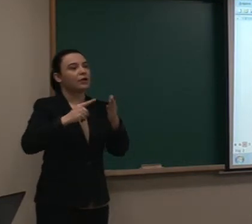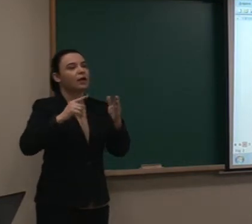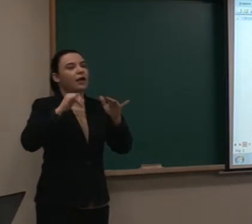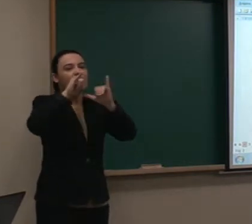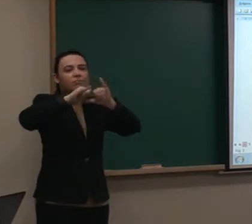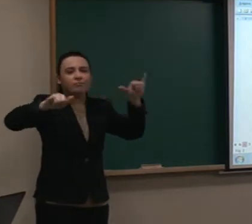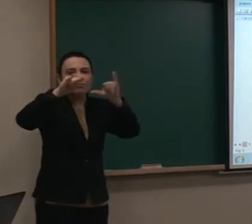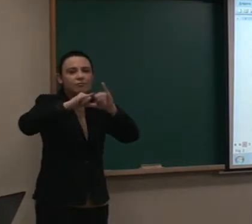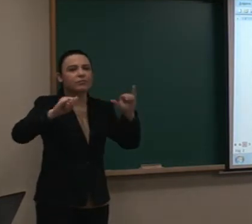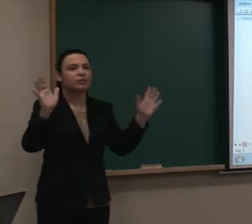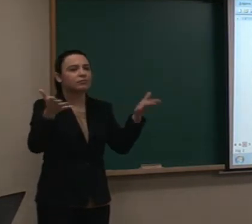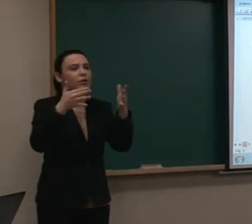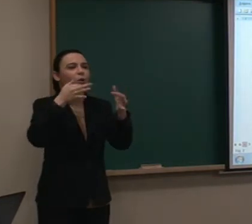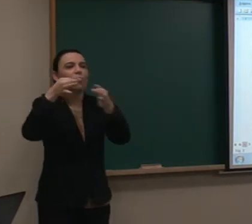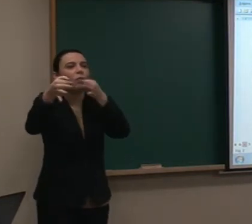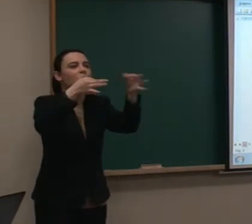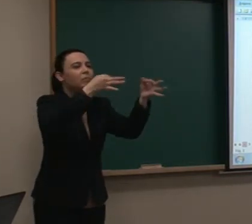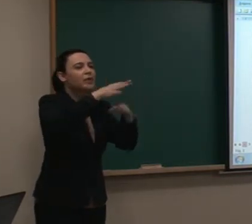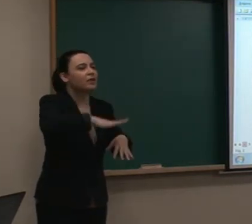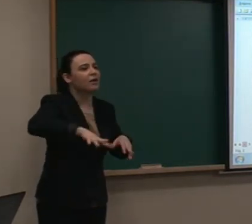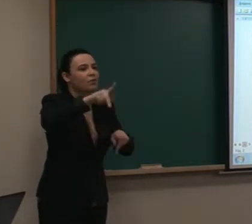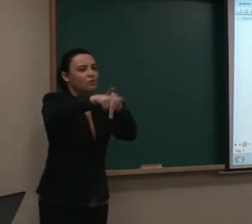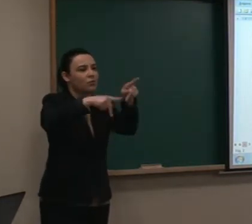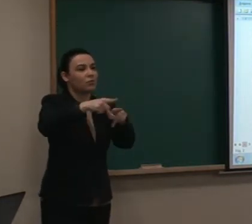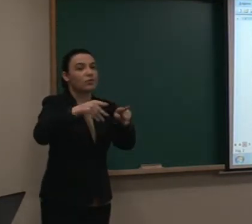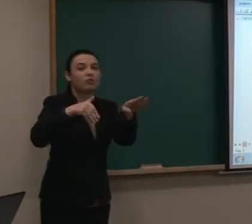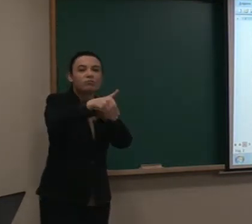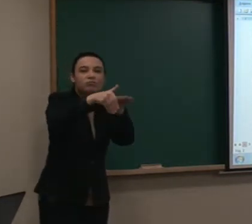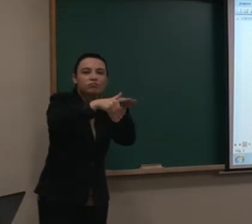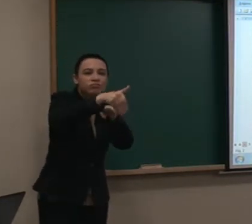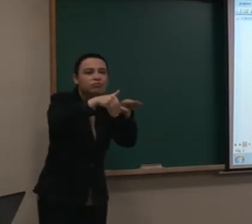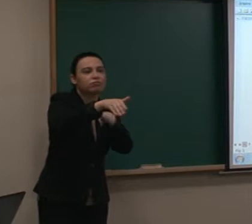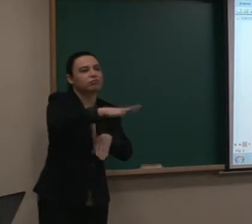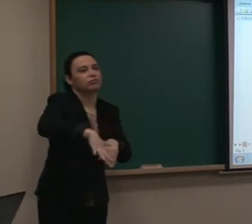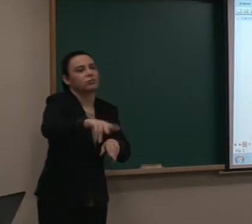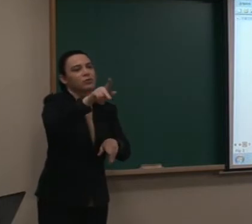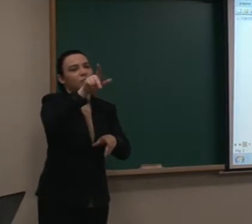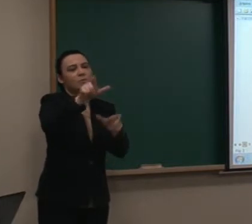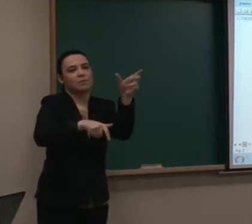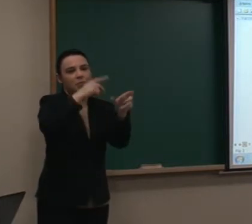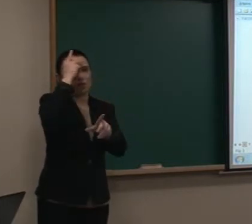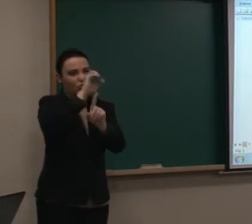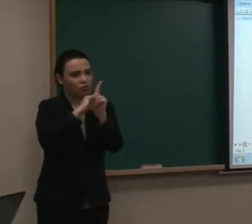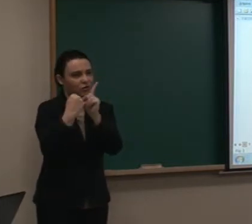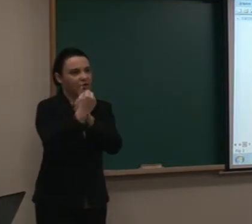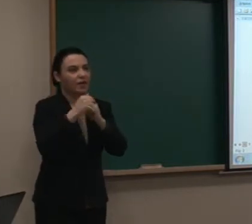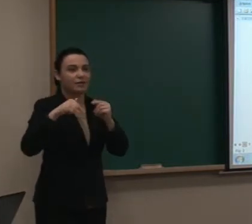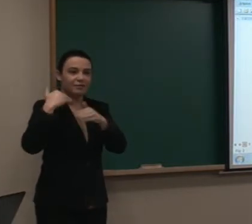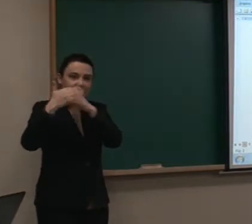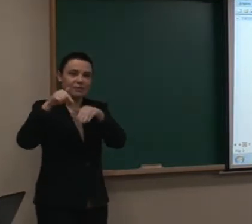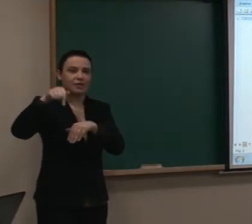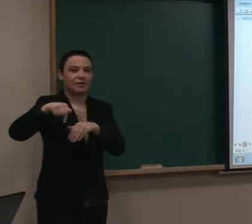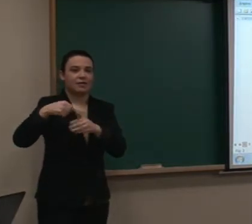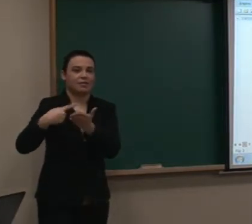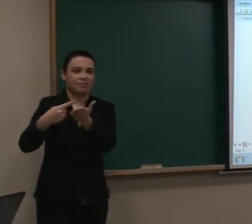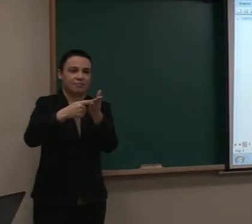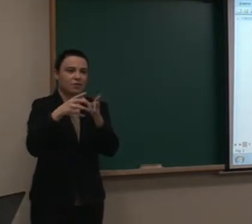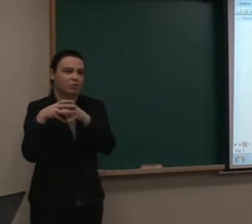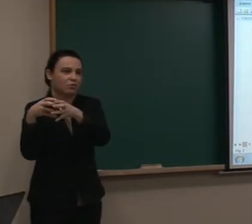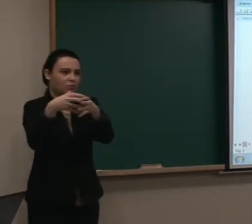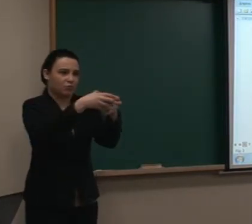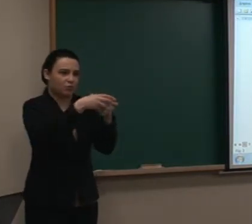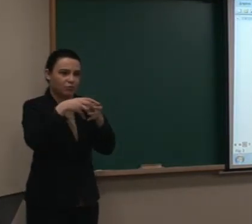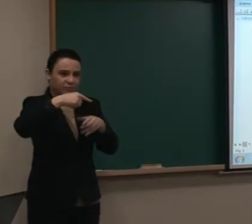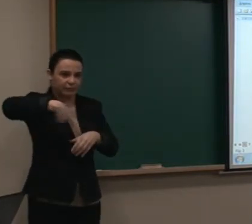à mobilização da opinião pública e à conscientização da sociedade sobre a atividade desenvolvida pelas entidades de